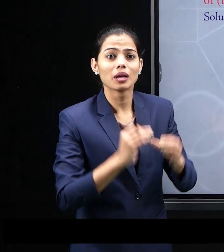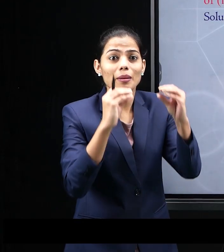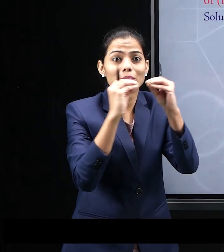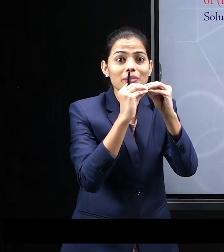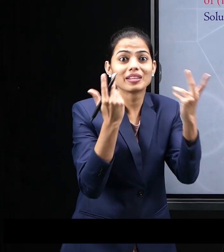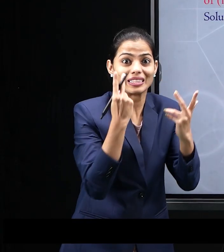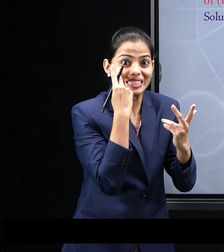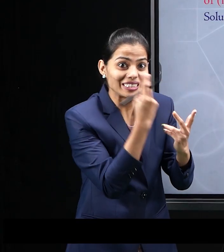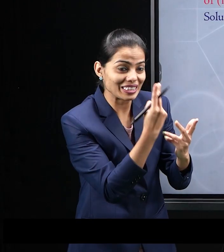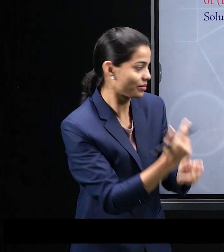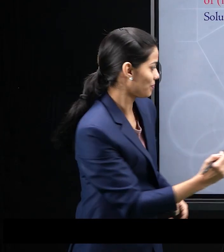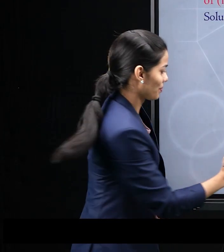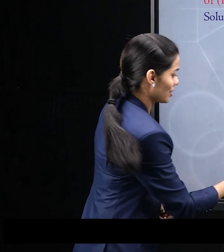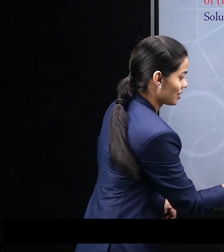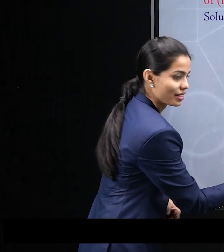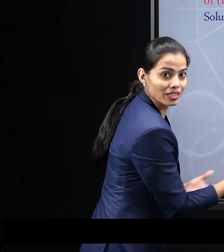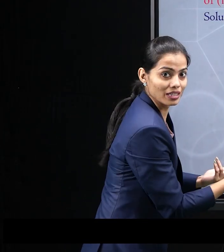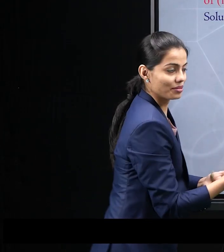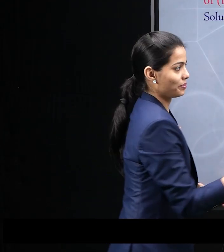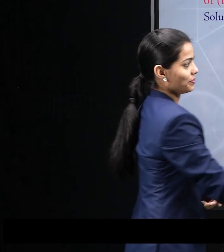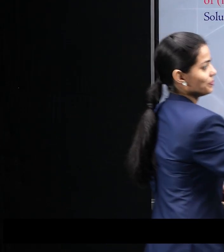B is equals to A, D, G, I, U.